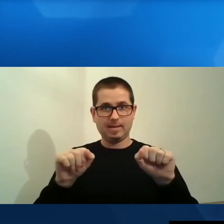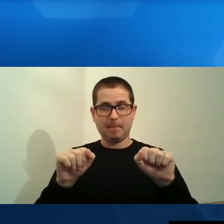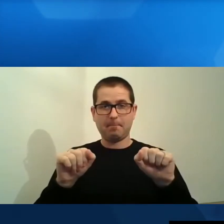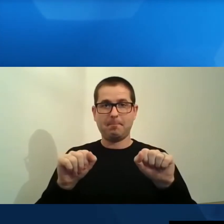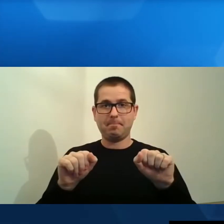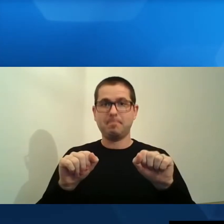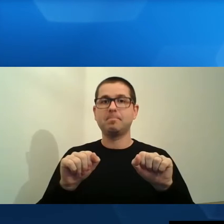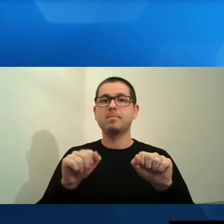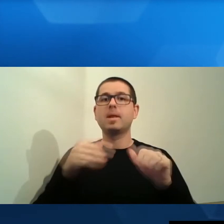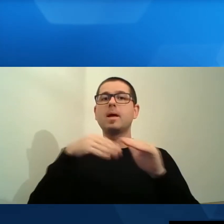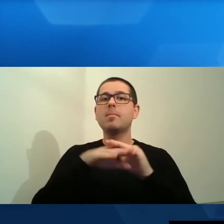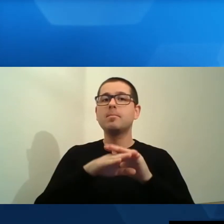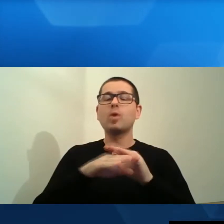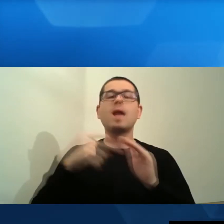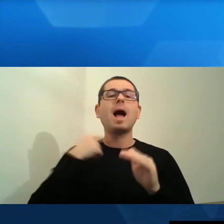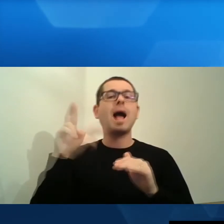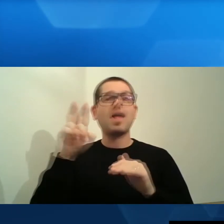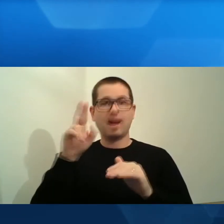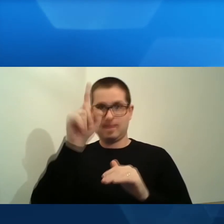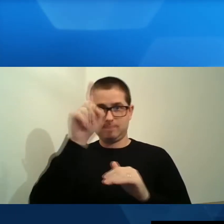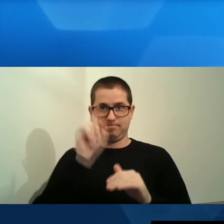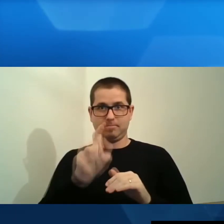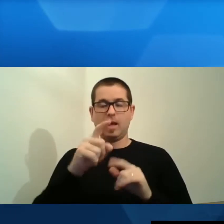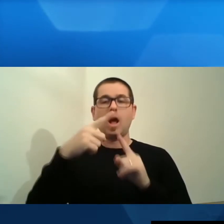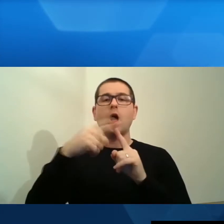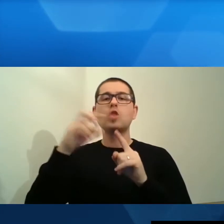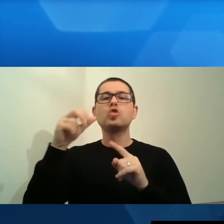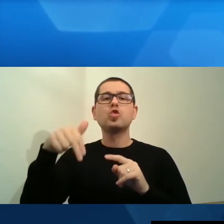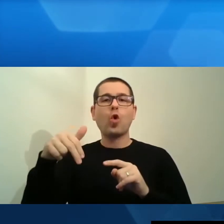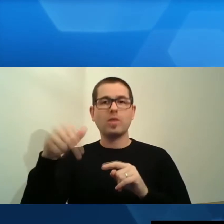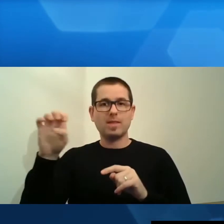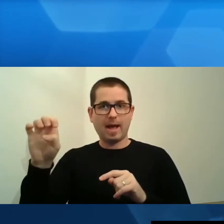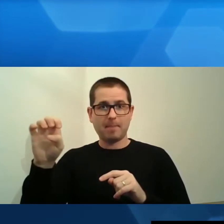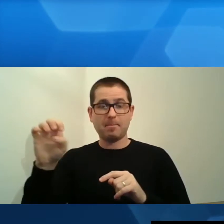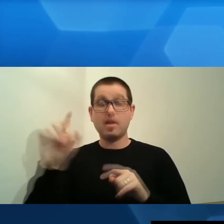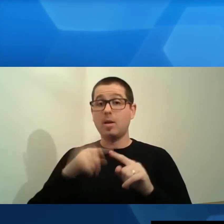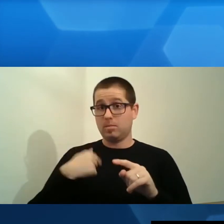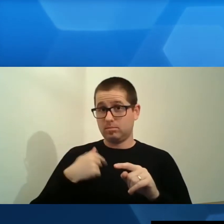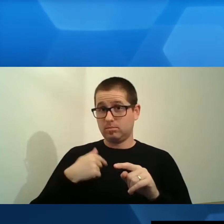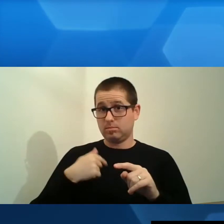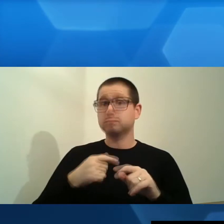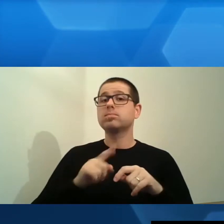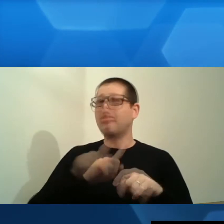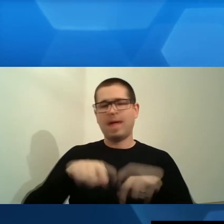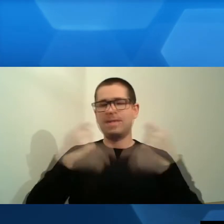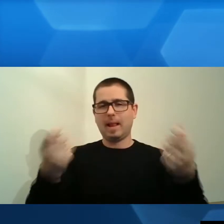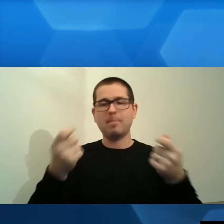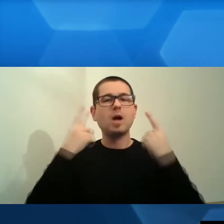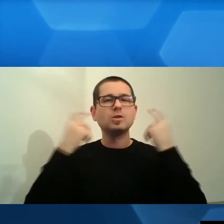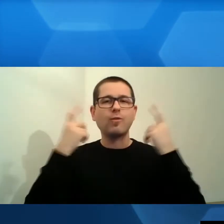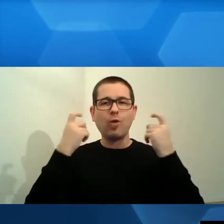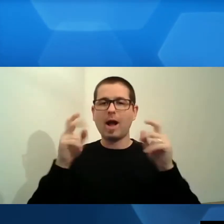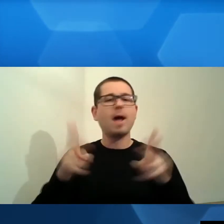grem pod Generate in kliknem na Tone. Zdaj, jaz ne delim tudi zvoka, tako da vam ne bom mogel pokazati, kako